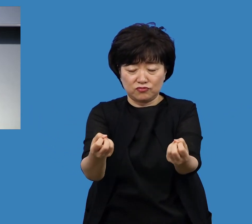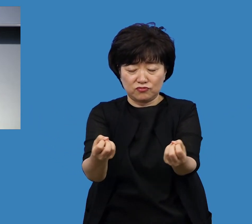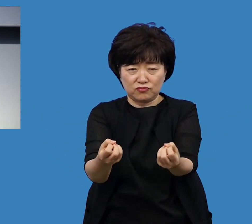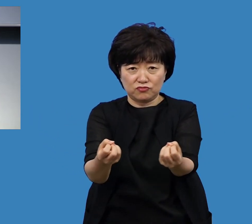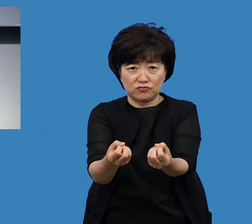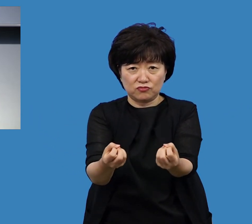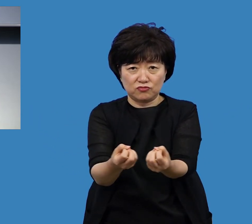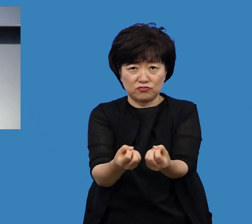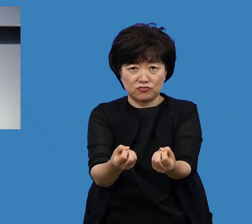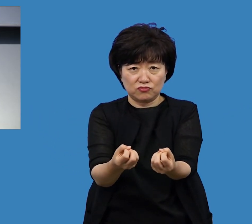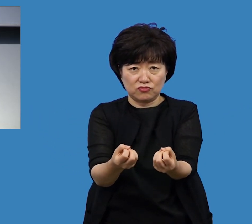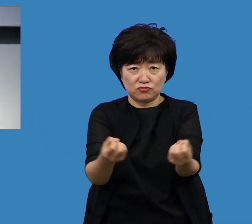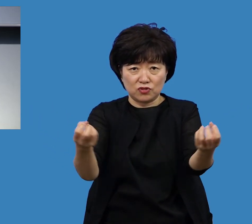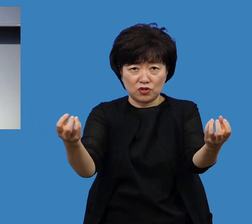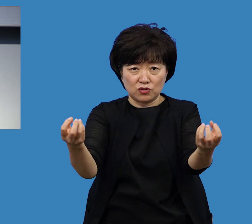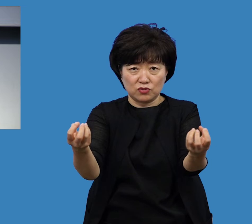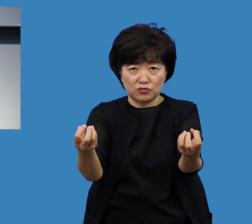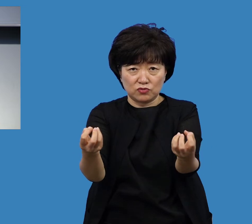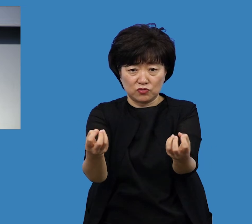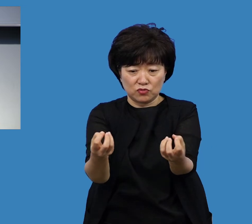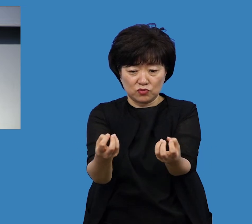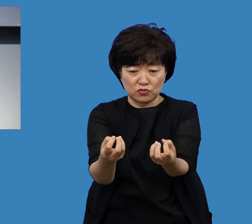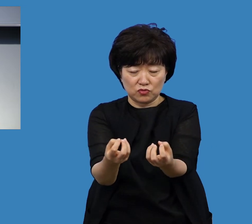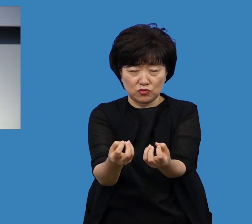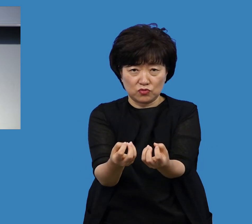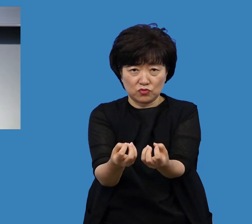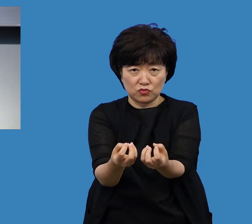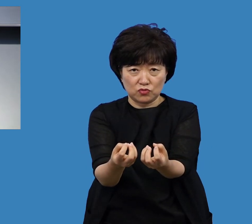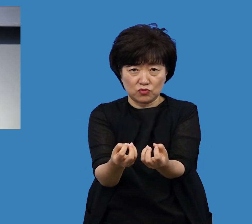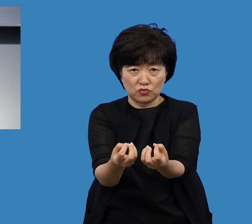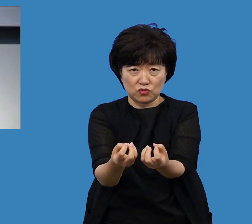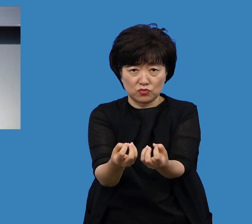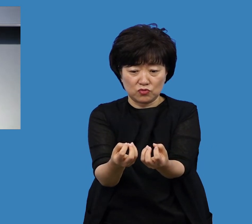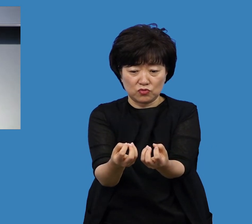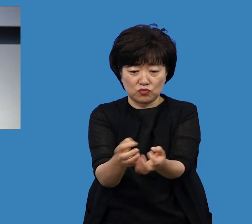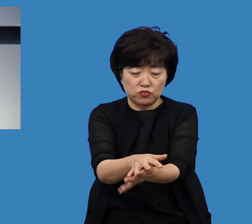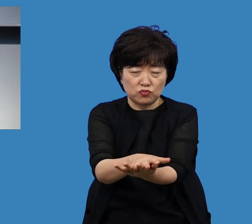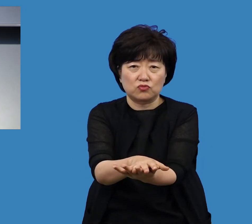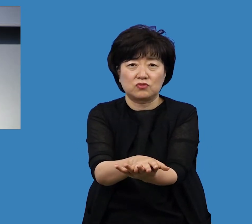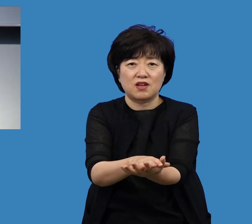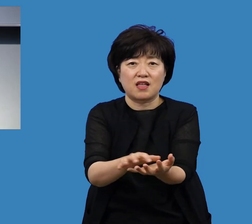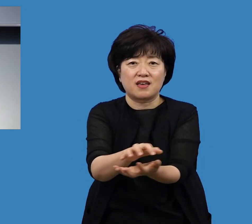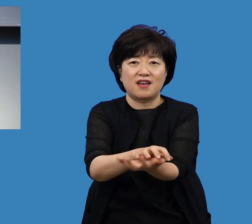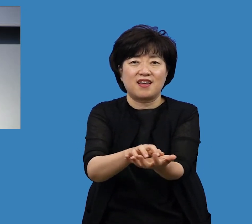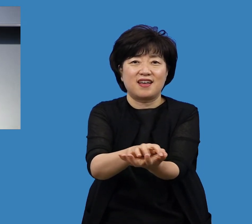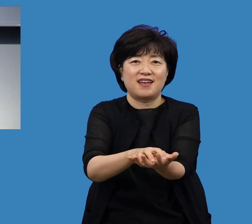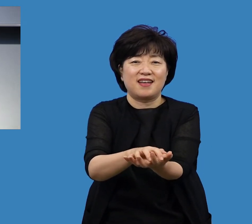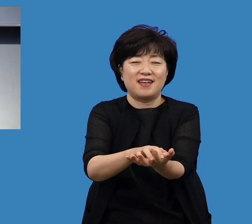가까워지다가 어느 정도 가까워지면 어떻게 되는 줄 아십니까? 훅 하고 하나가 돼버려요.